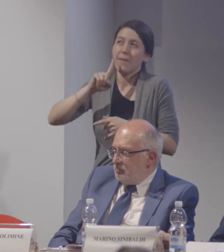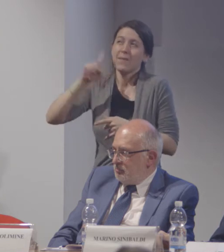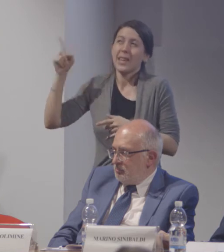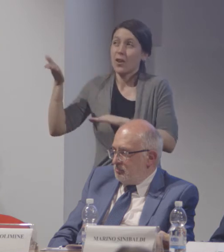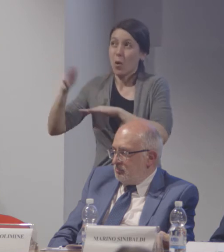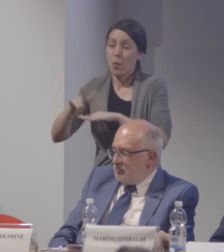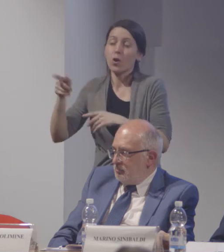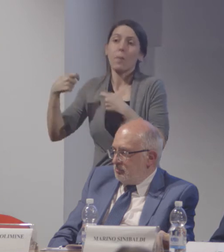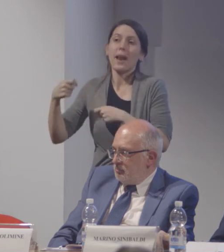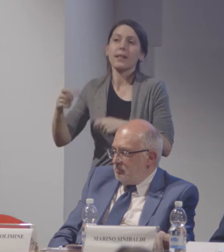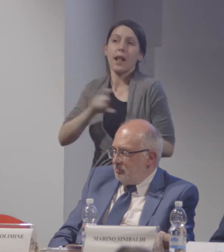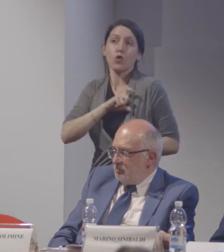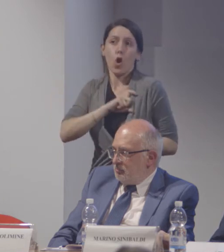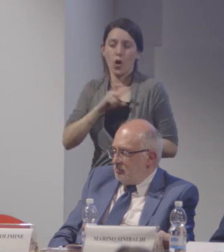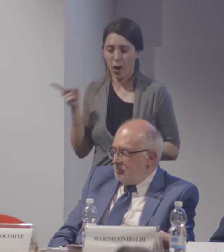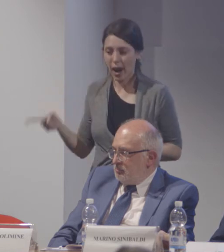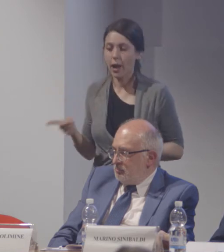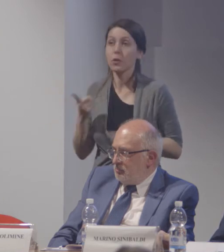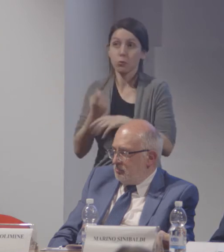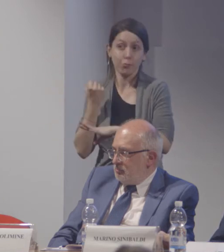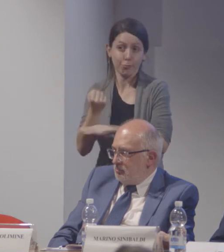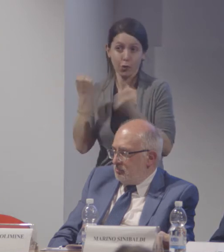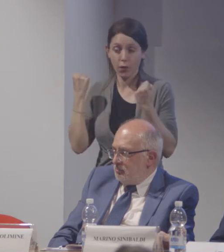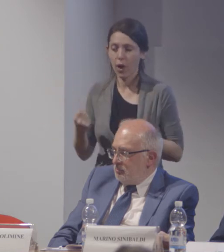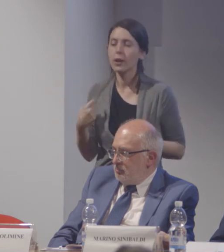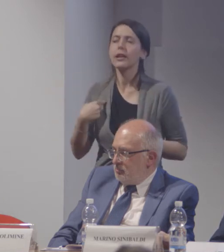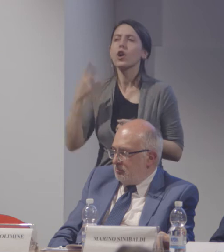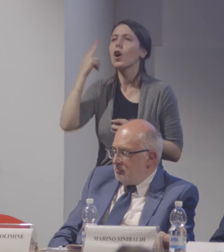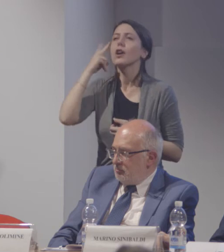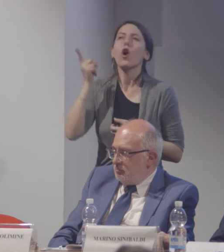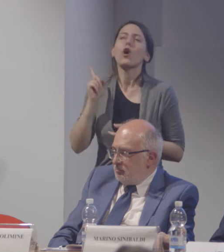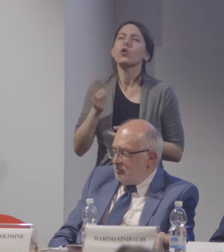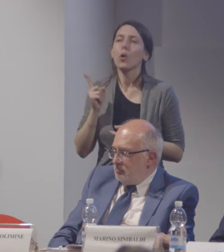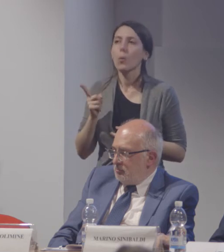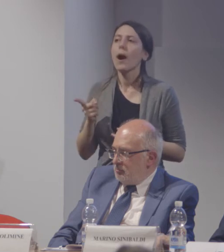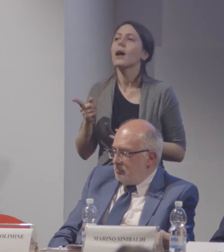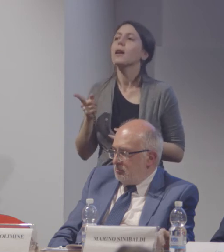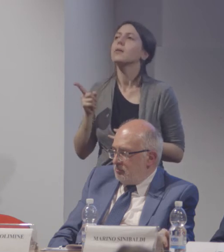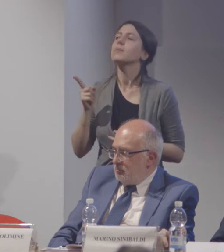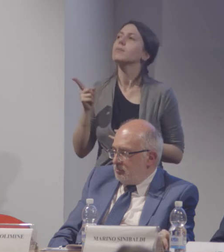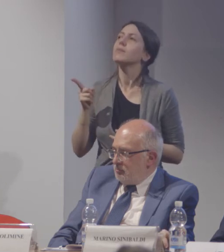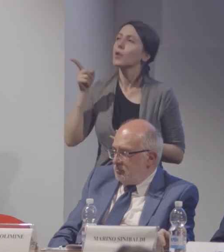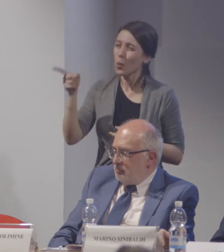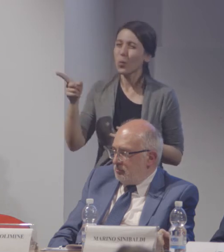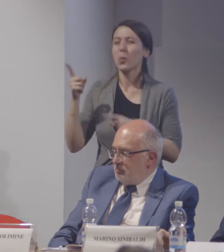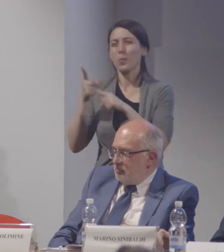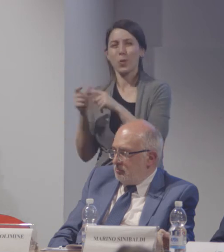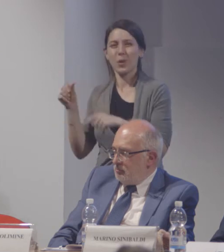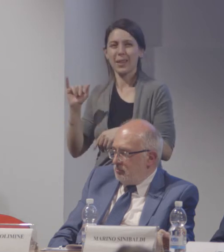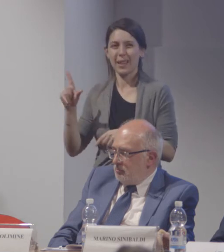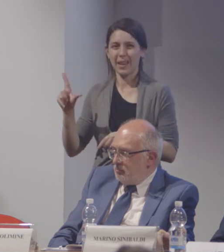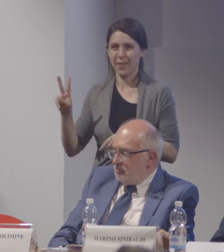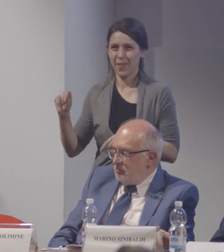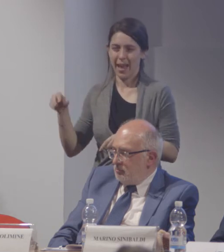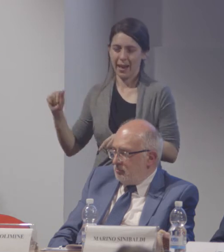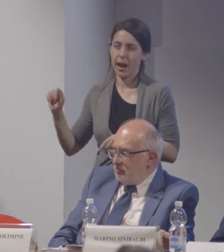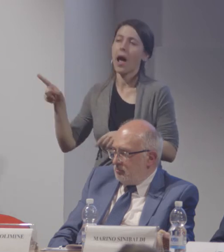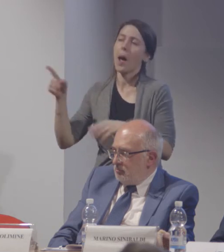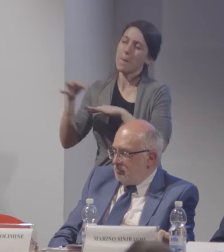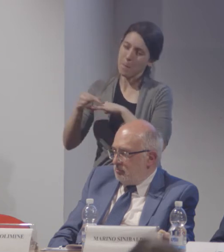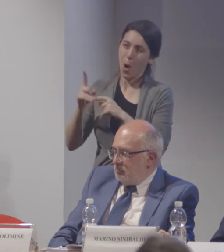fine e grande sostenitore, ricordo il prezioso dono che lui e Silvana, sua moglie e collega